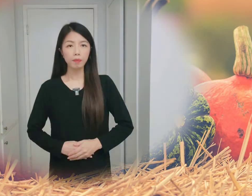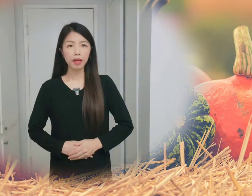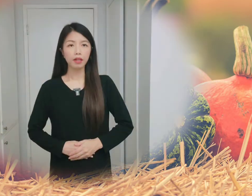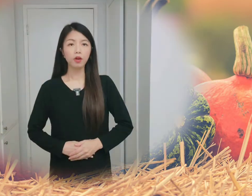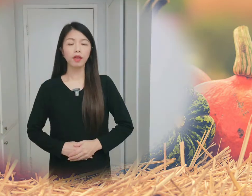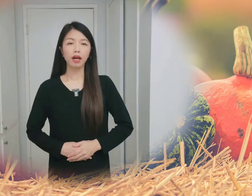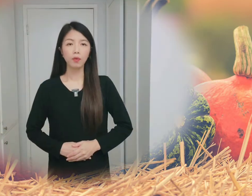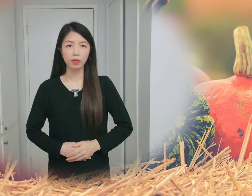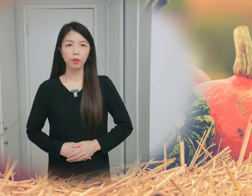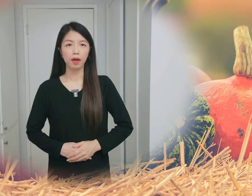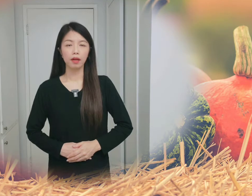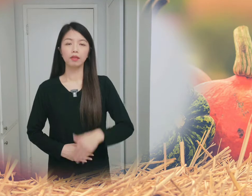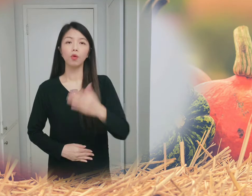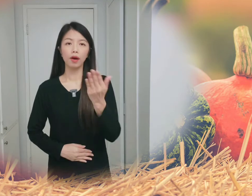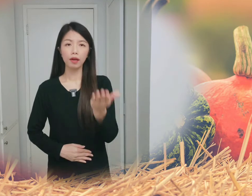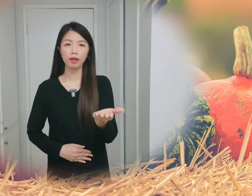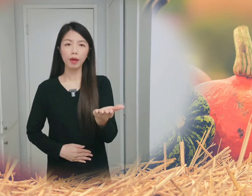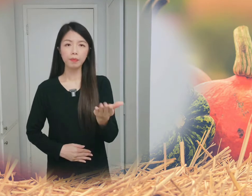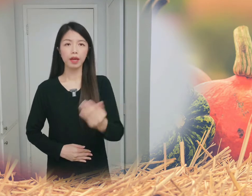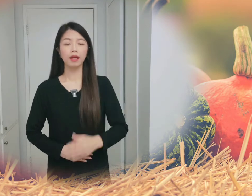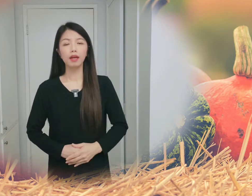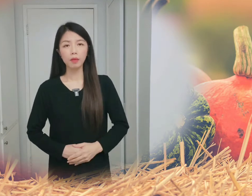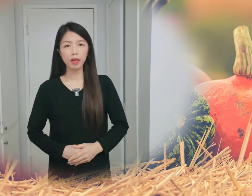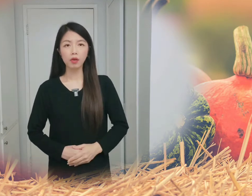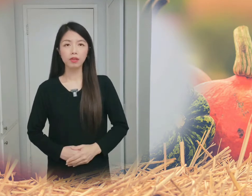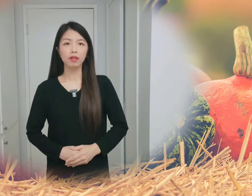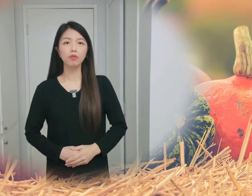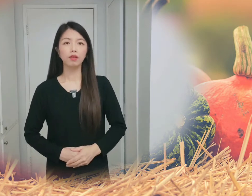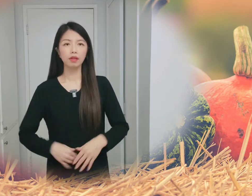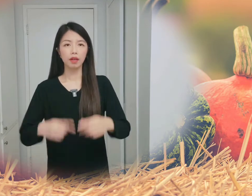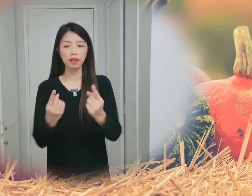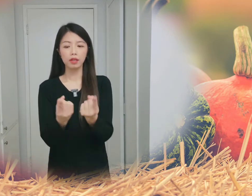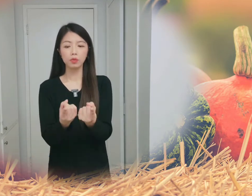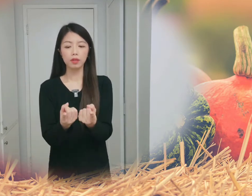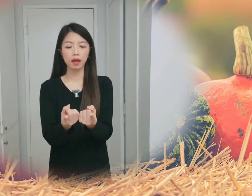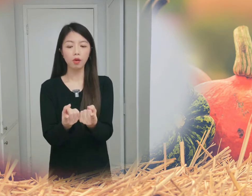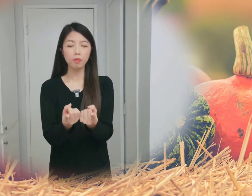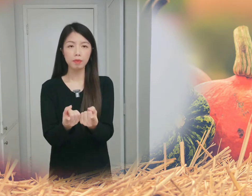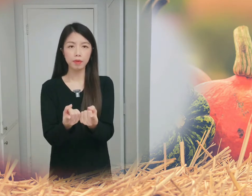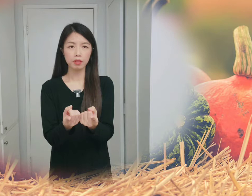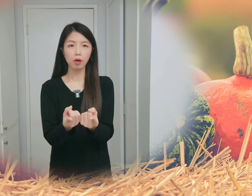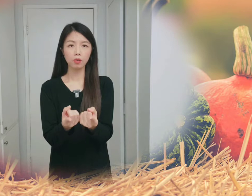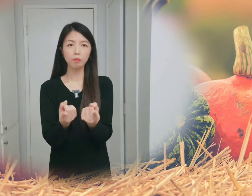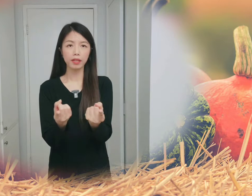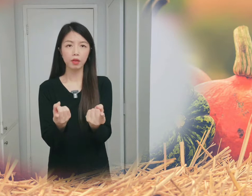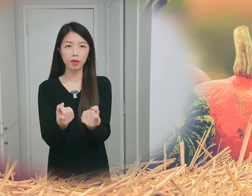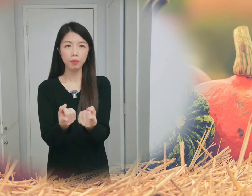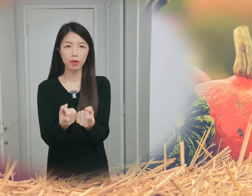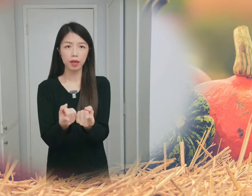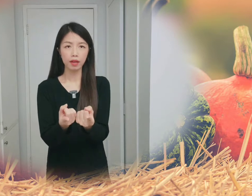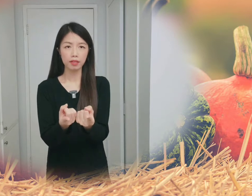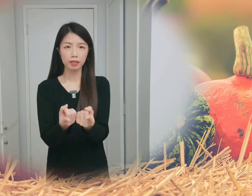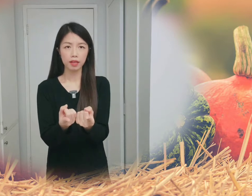너와 함께하려 내가 왔노라. 너와 함께라고 하는 뜻의 수어는 양손을 다 검지만 펴셔서 손바닥이